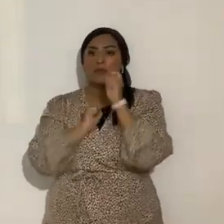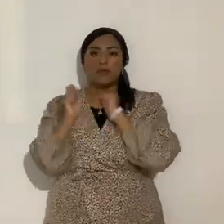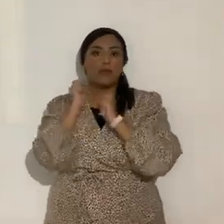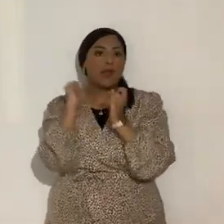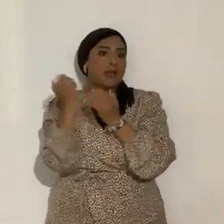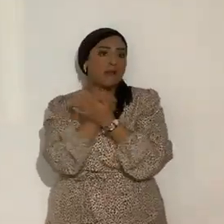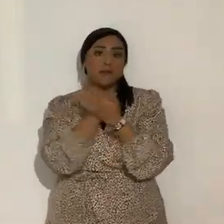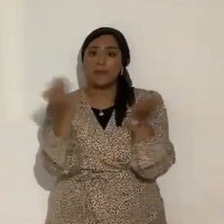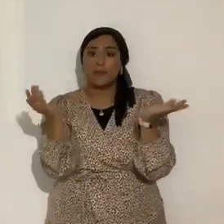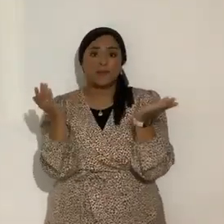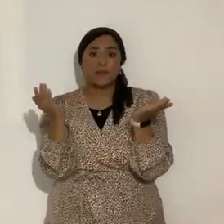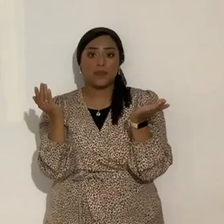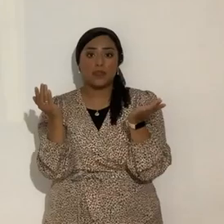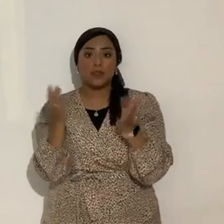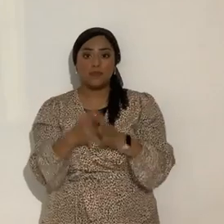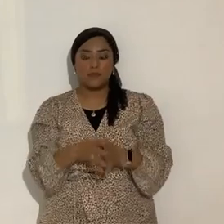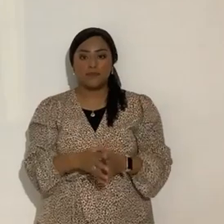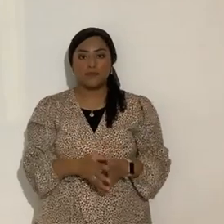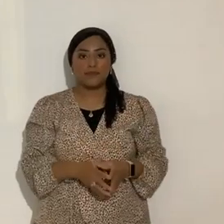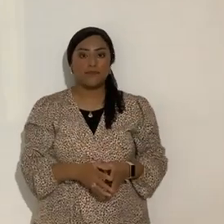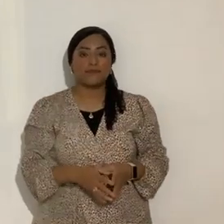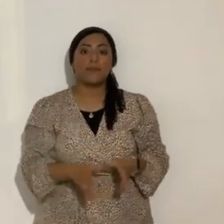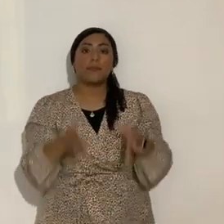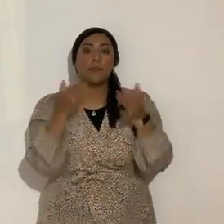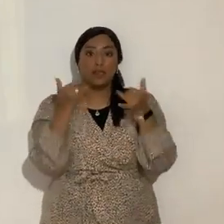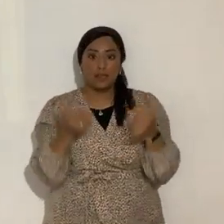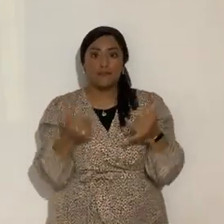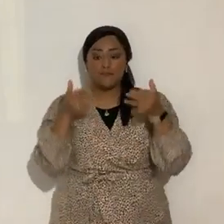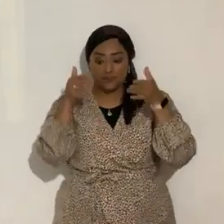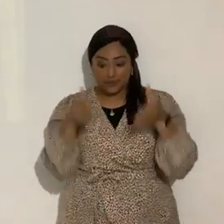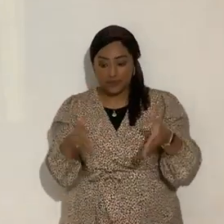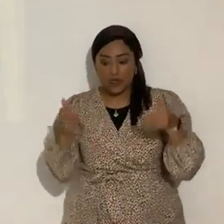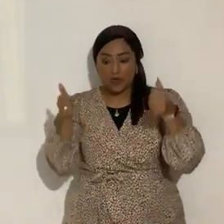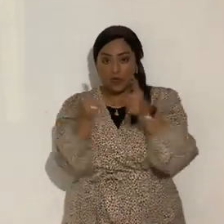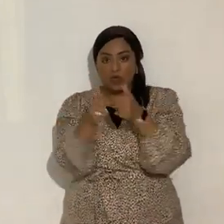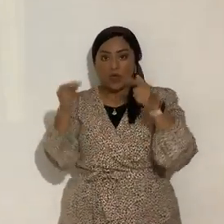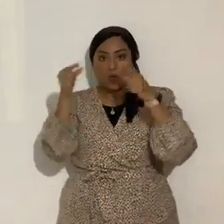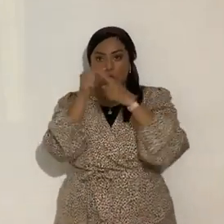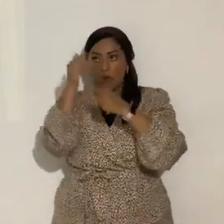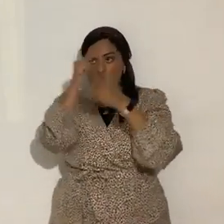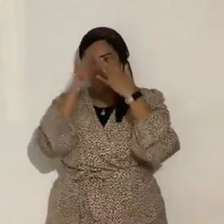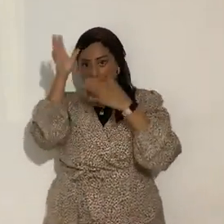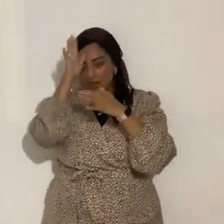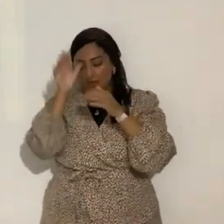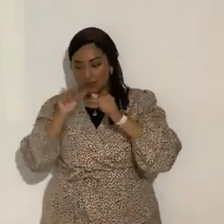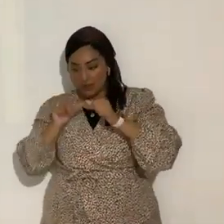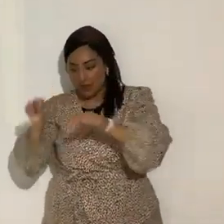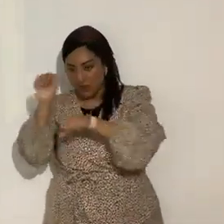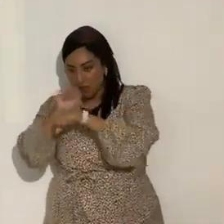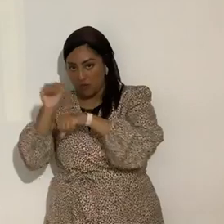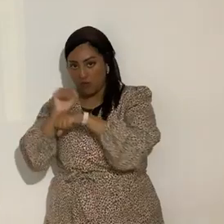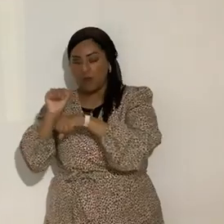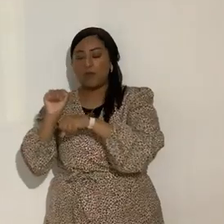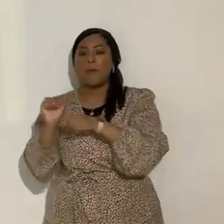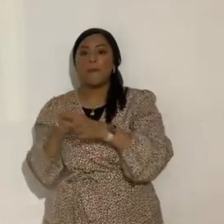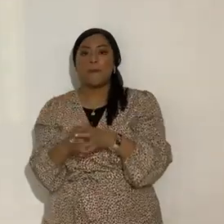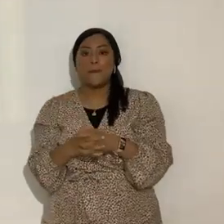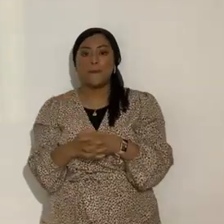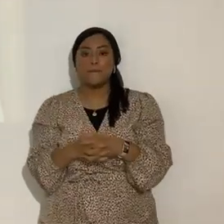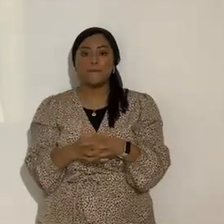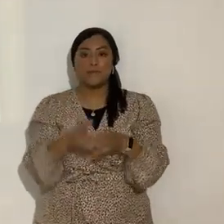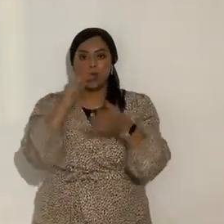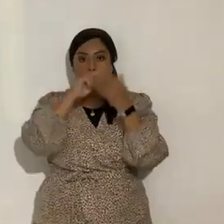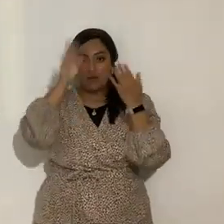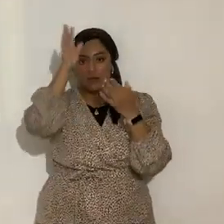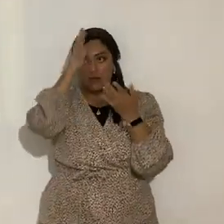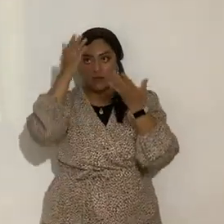todo para lo que estamos dedicados. Ahora, dedicándonos a la palabra del Eterno, no dejando de trabajar para llevar el sustento a la casa, el